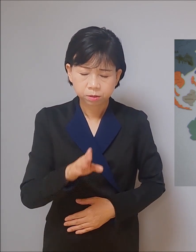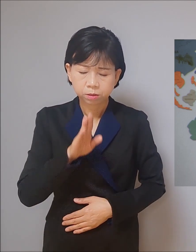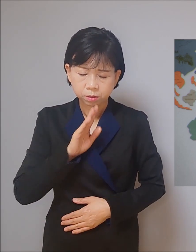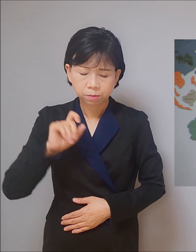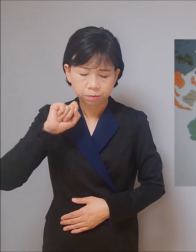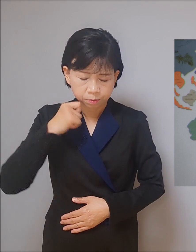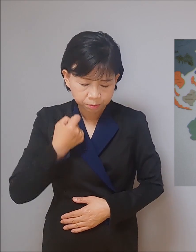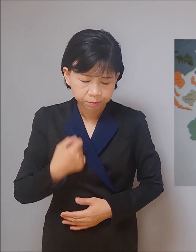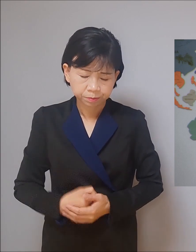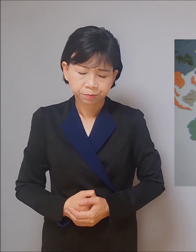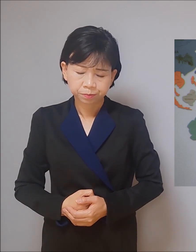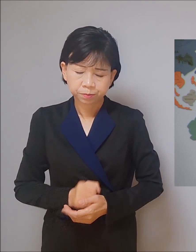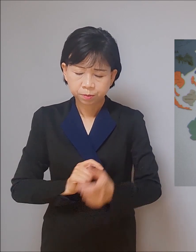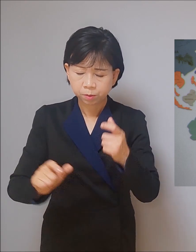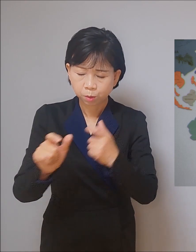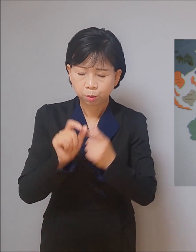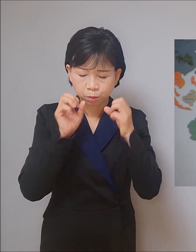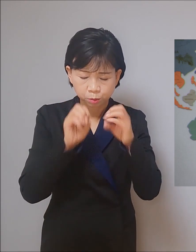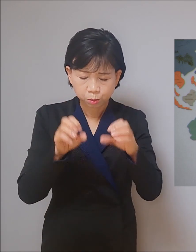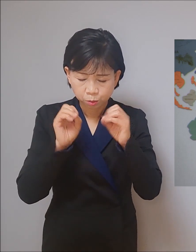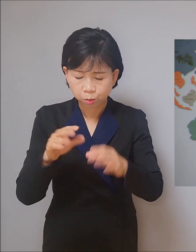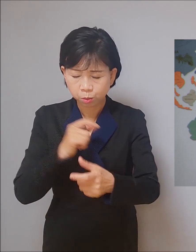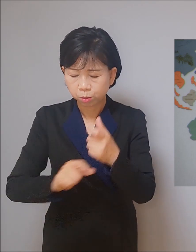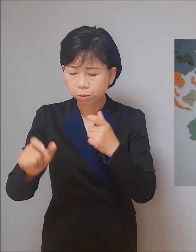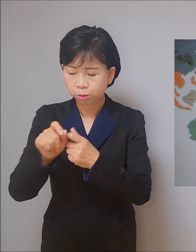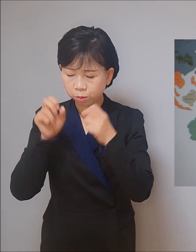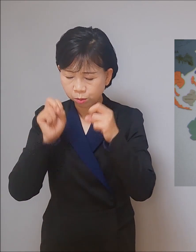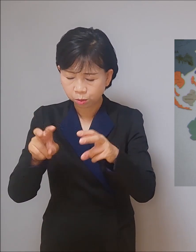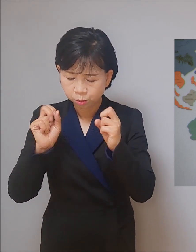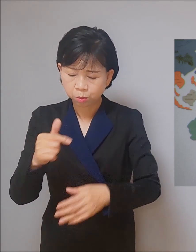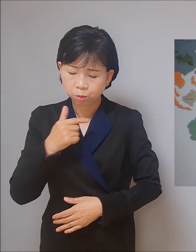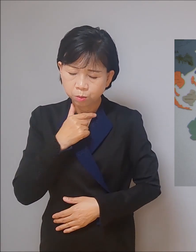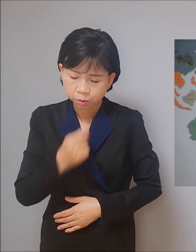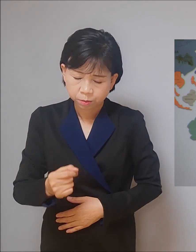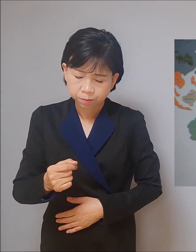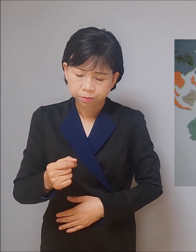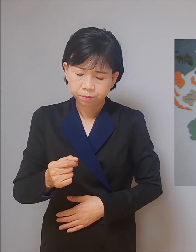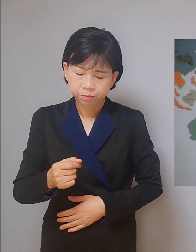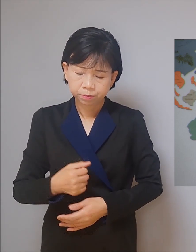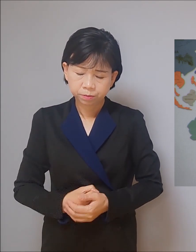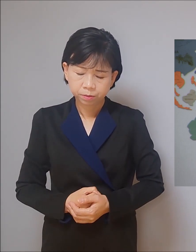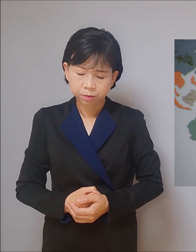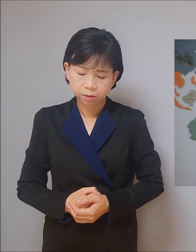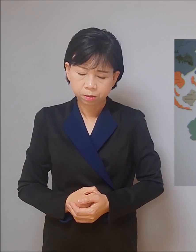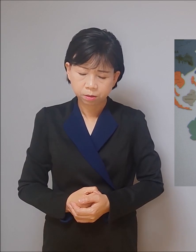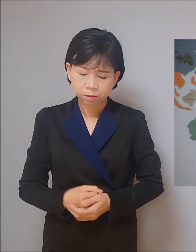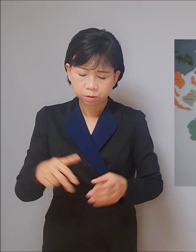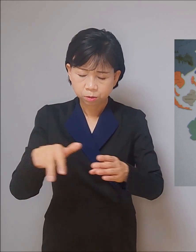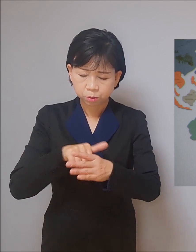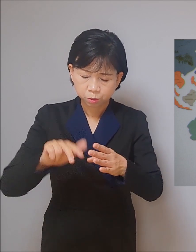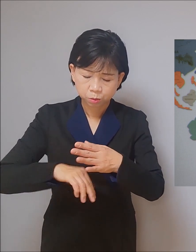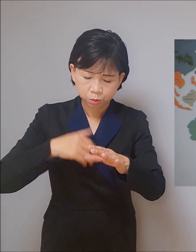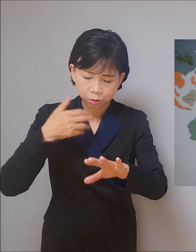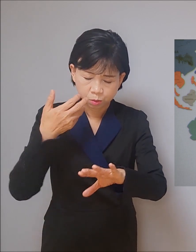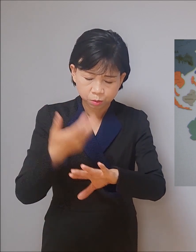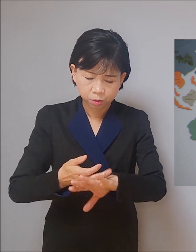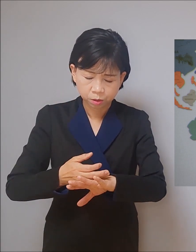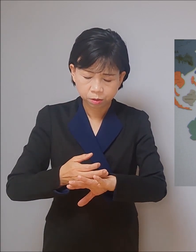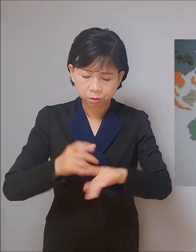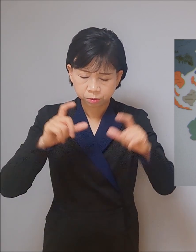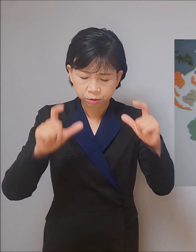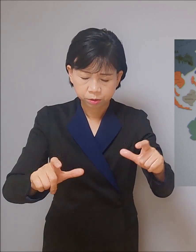쉽지 않구나. 더 전도하고 더 선교하려니 더 깨달아집니다. 종교개혁지를 방문하는 사랑하는